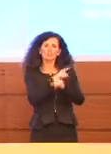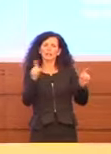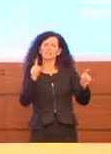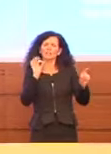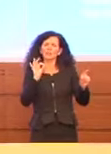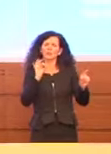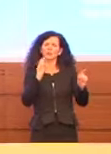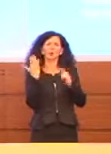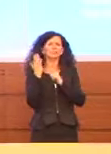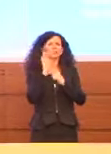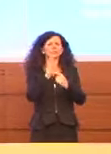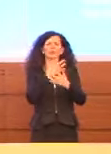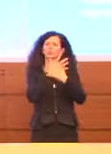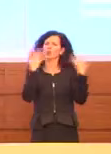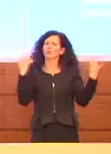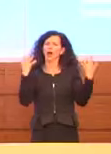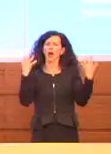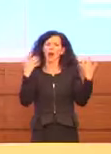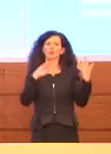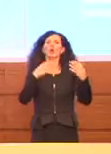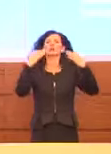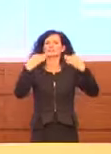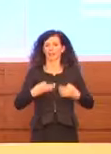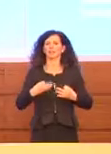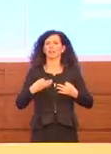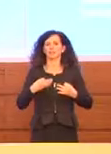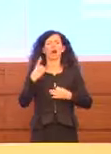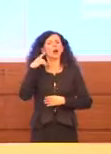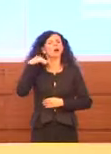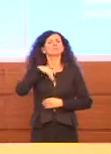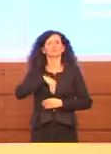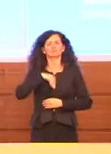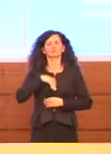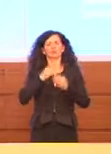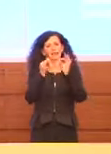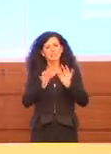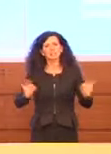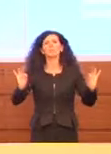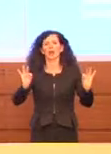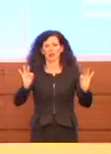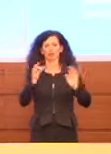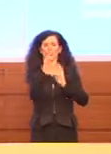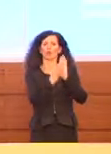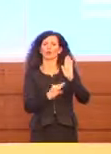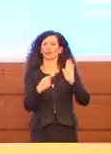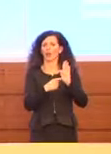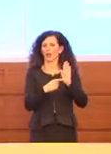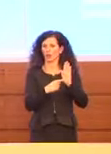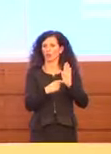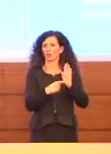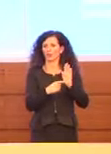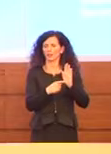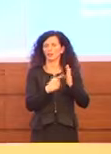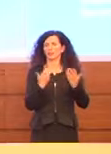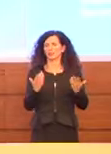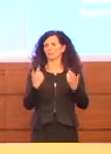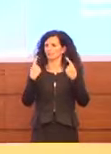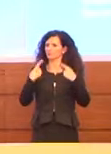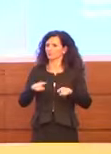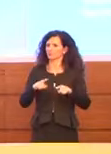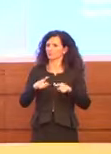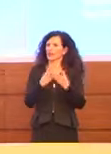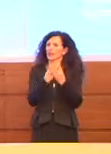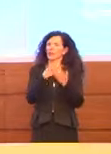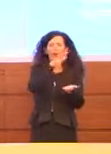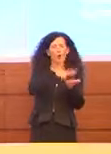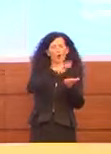di serietà e di rispetto di quelle che sono le regole quindi queste sono tante